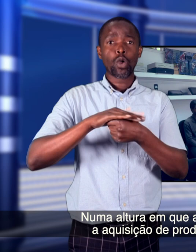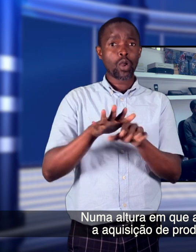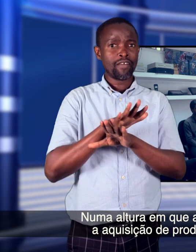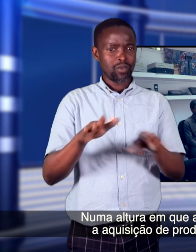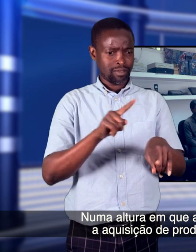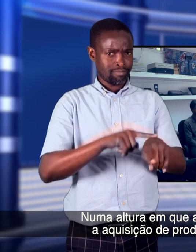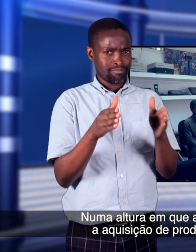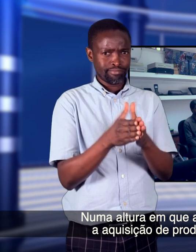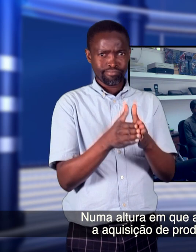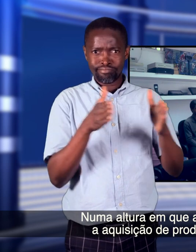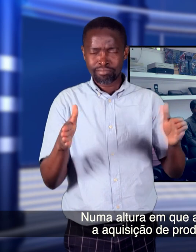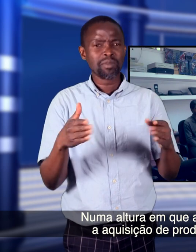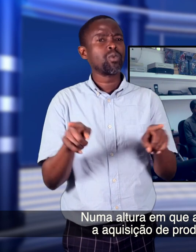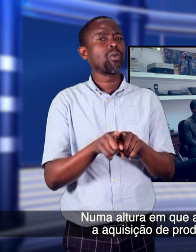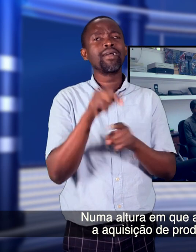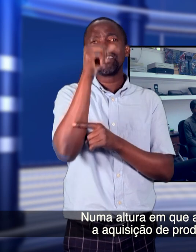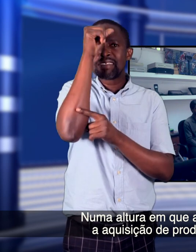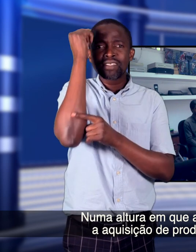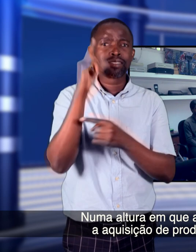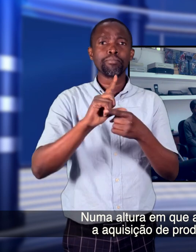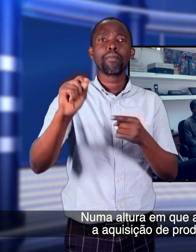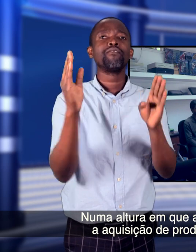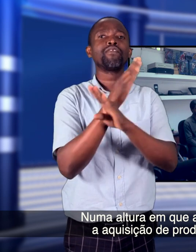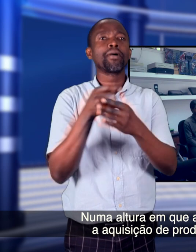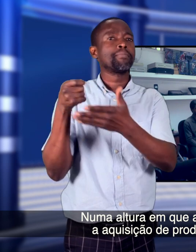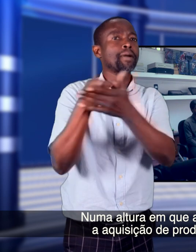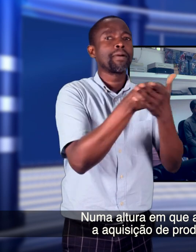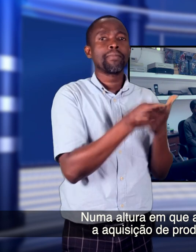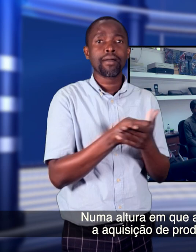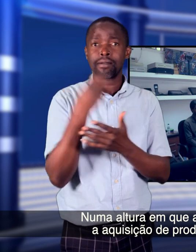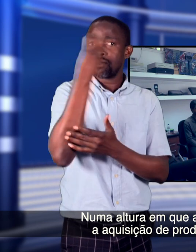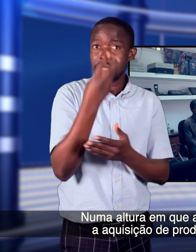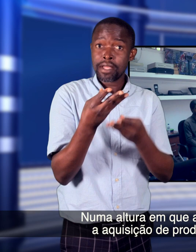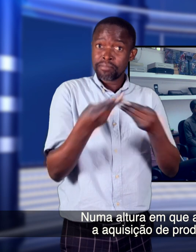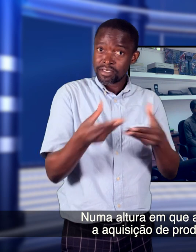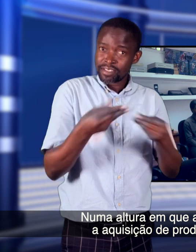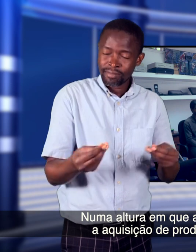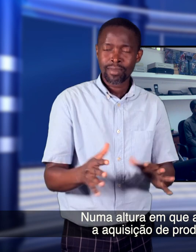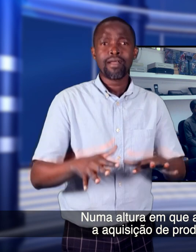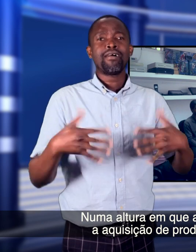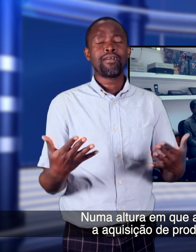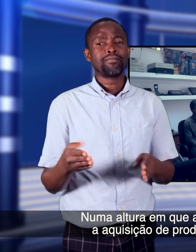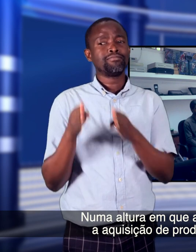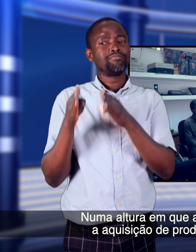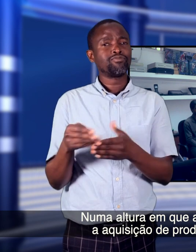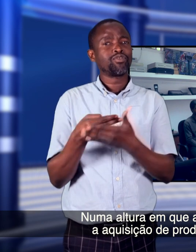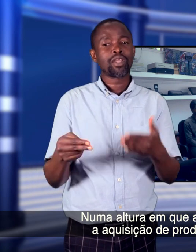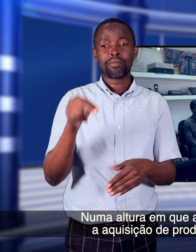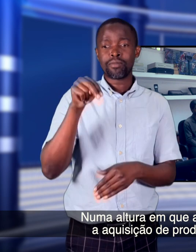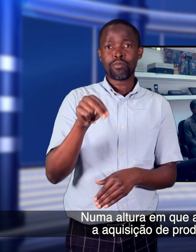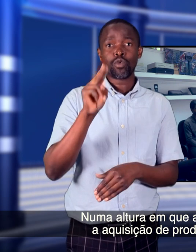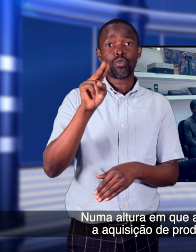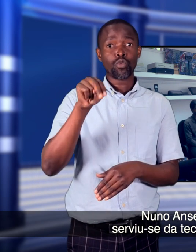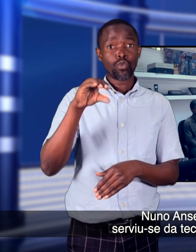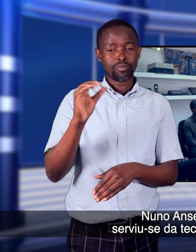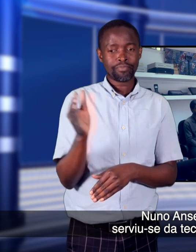Numa altura em que a pandemia da Covid-19 está a condicionar a aquisição de produtos e serviços devido ao